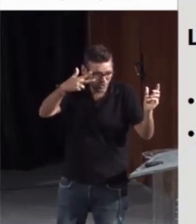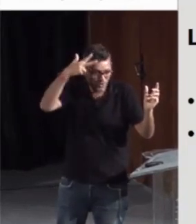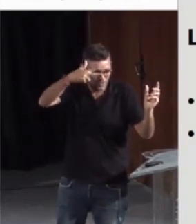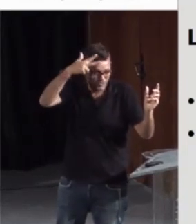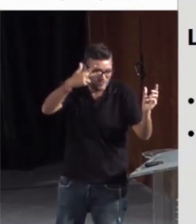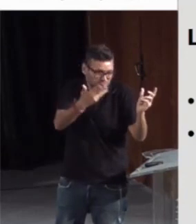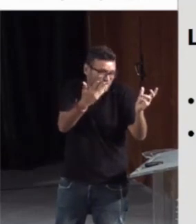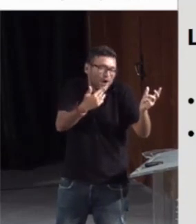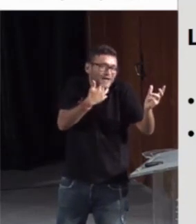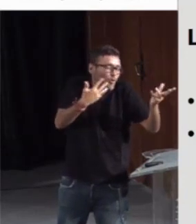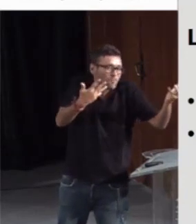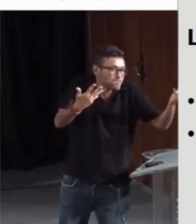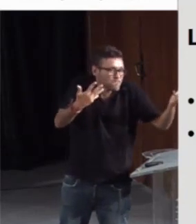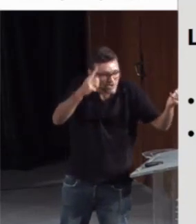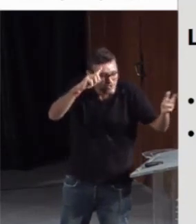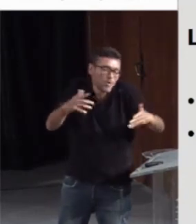condicional.